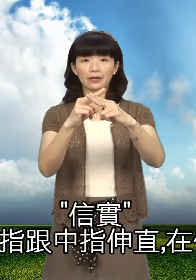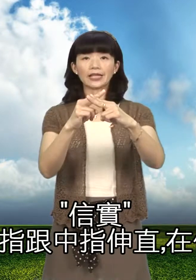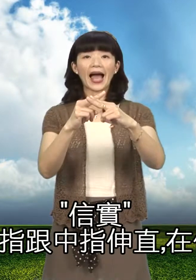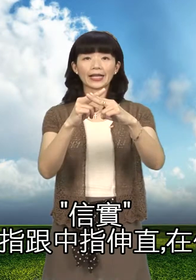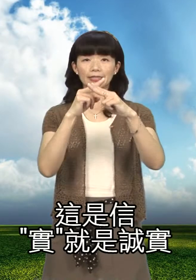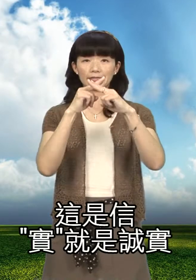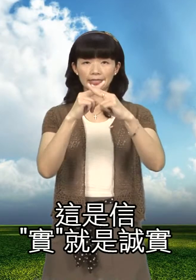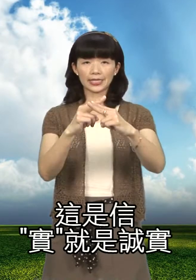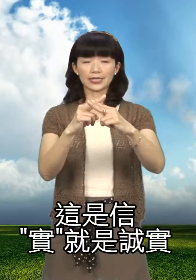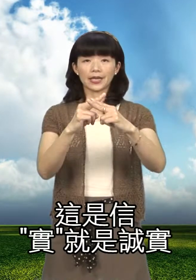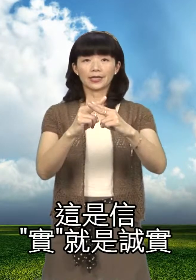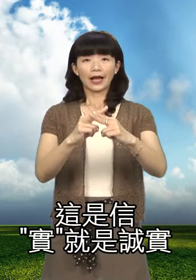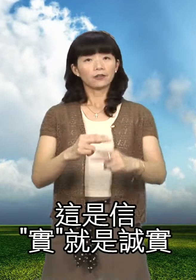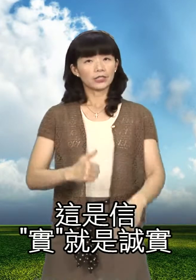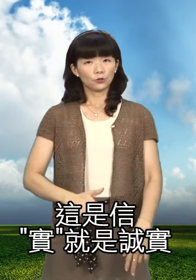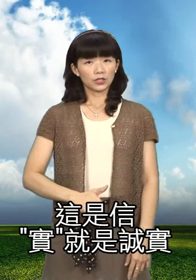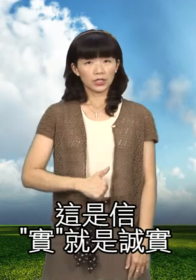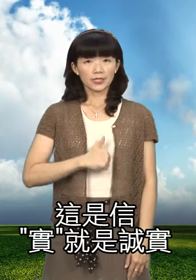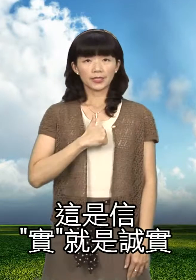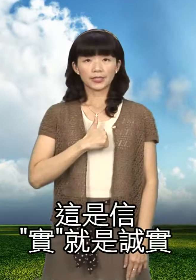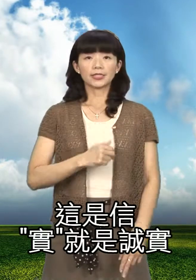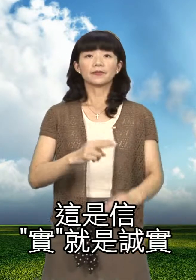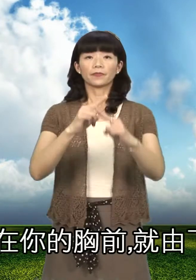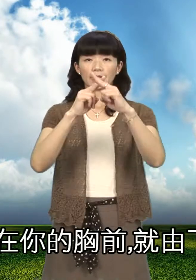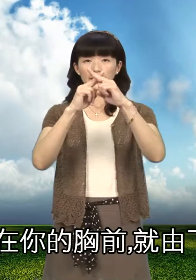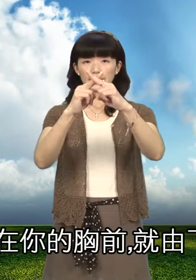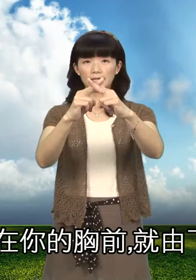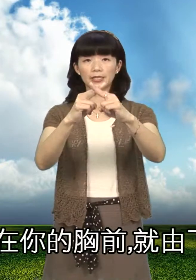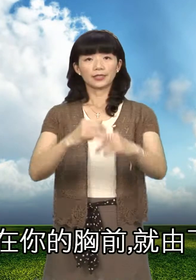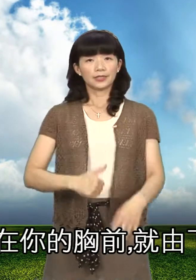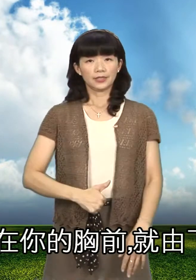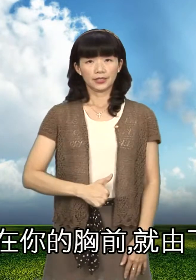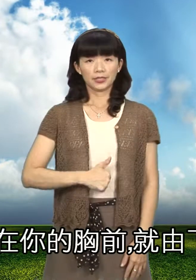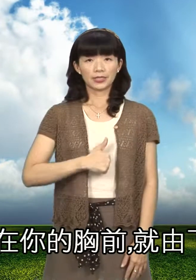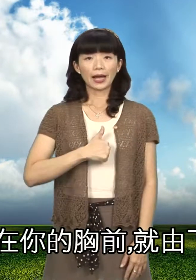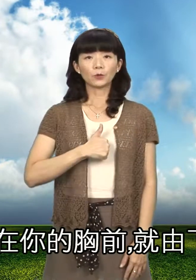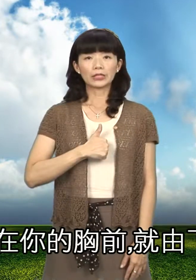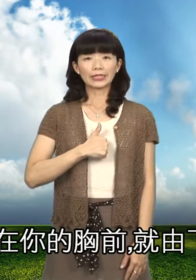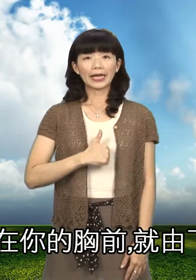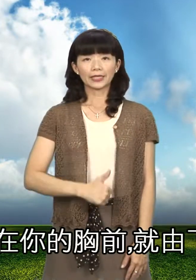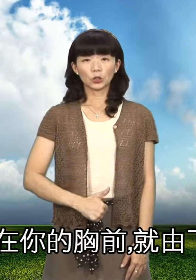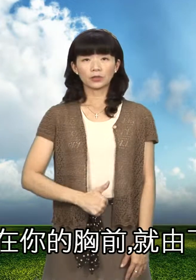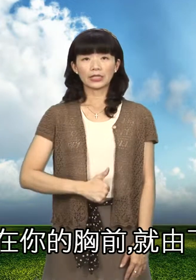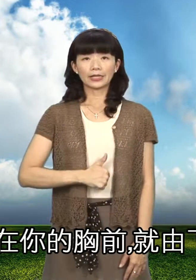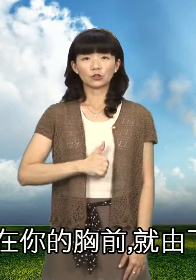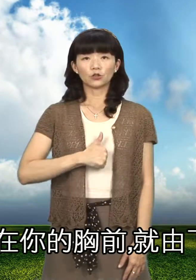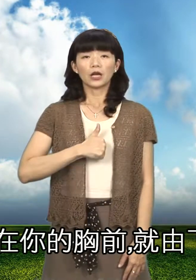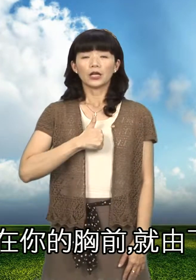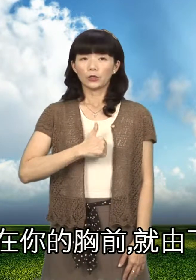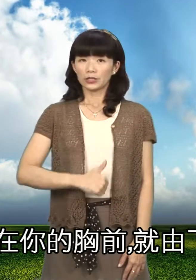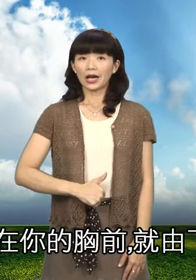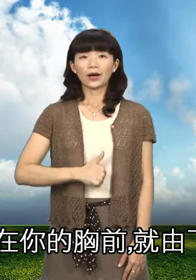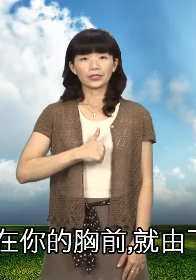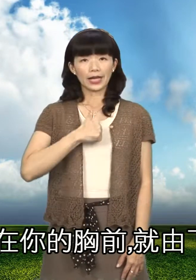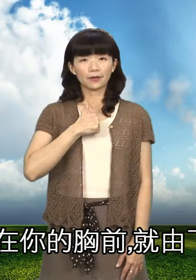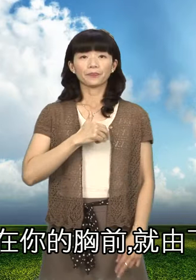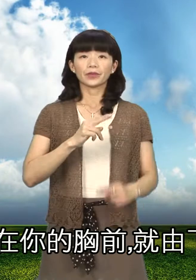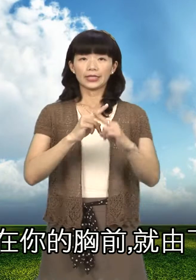叉，这是信。然后实就是诚实，信实大拇指在你的胸前就由下往上，